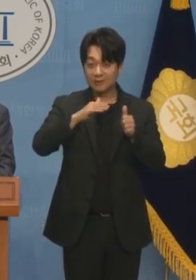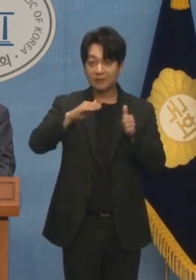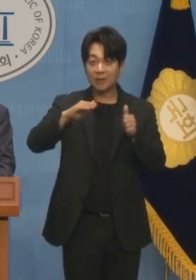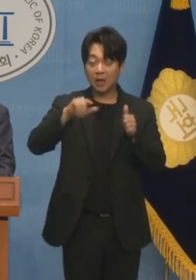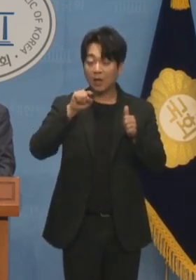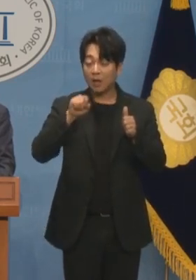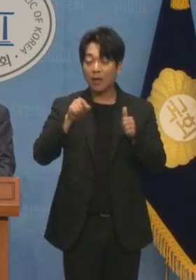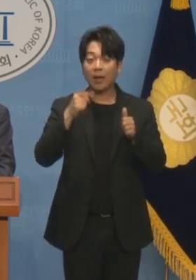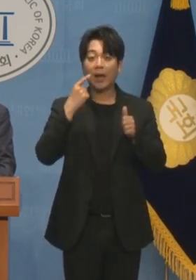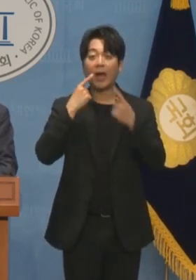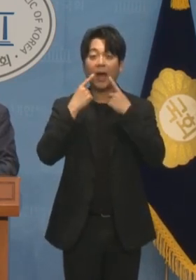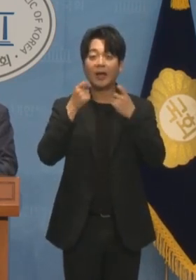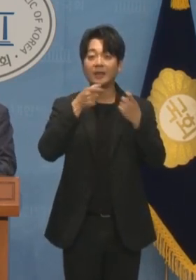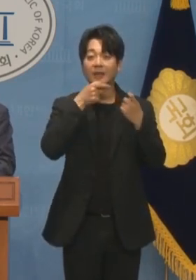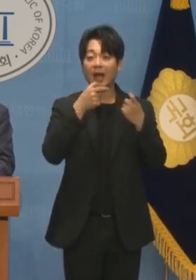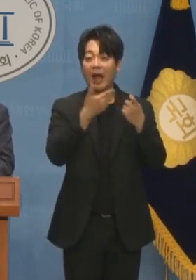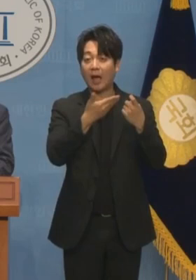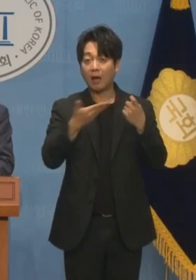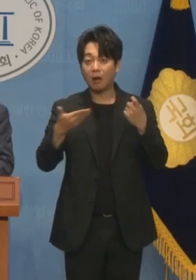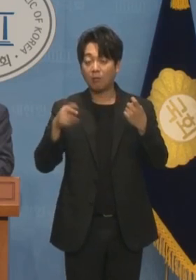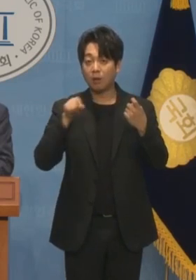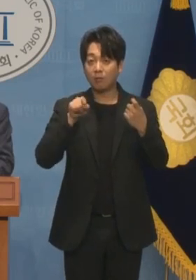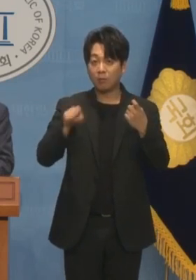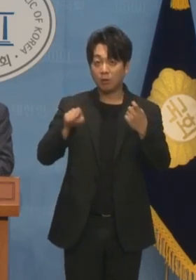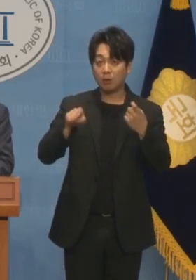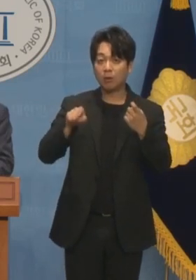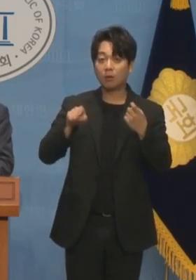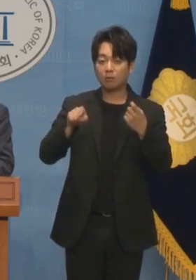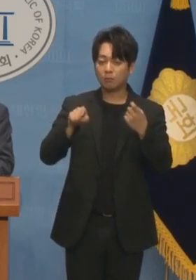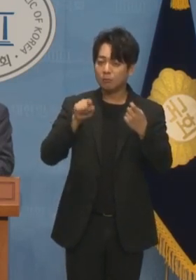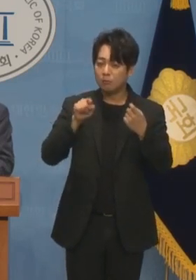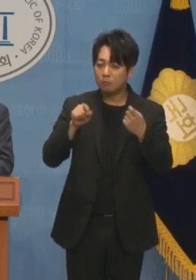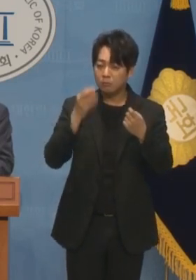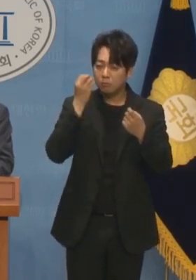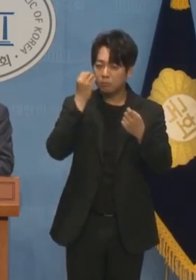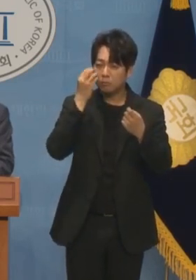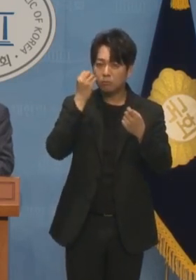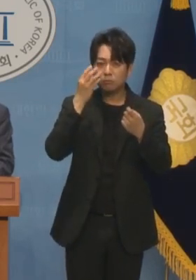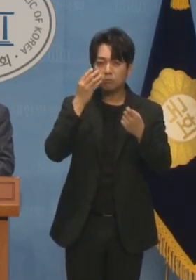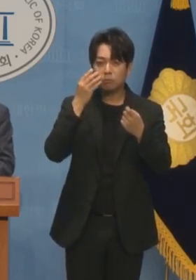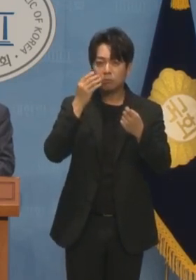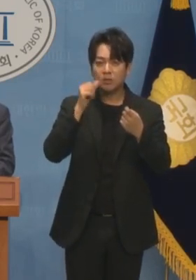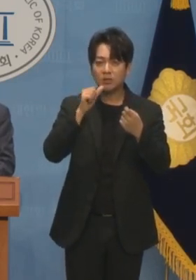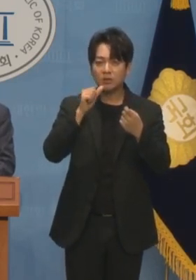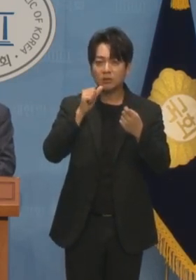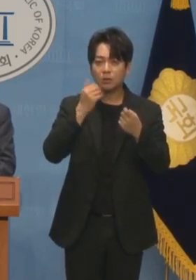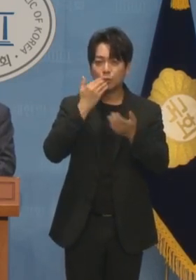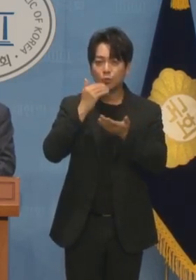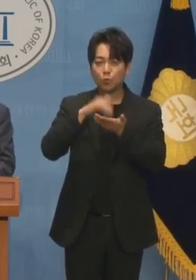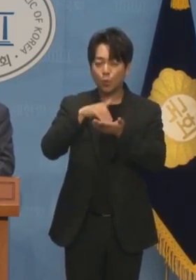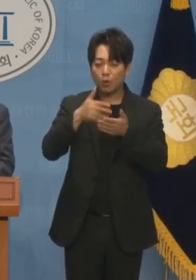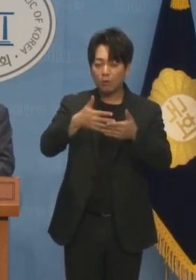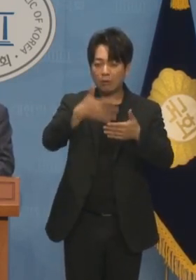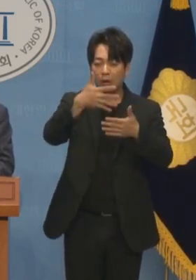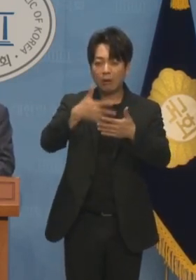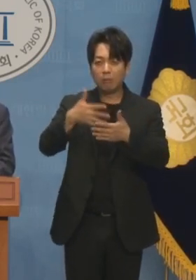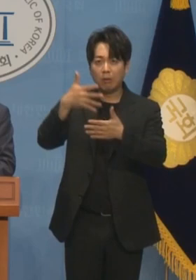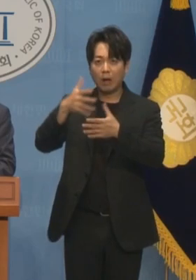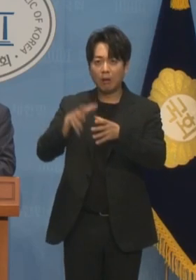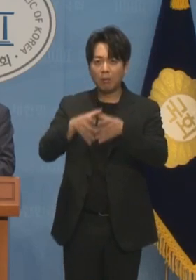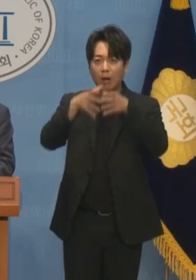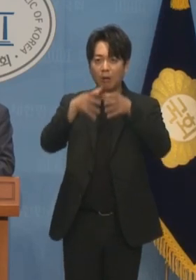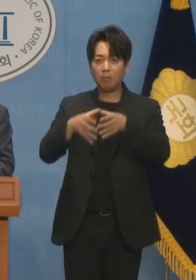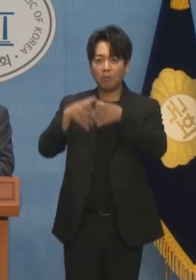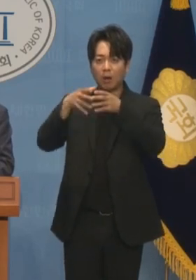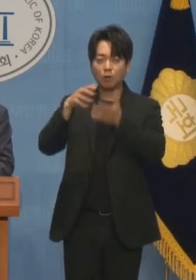방향으로 용도를 전혀 알 수 없는 콘크리트 흉관 5개가 땅속에